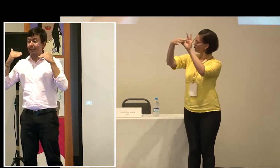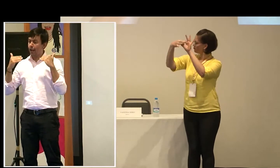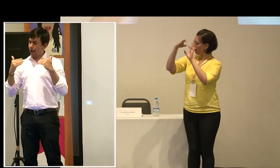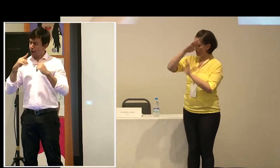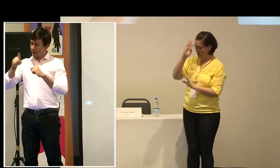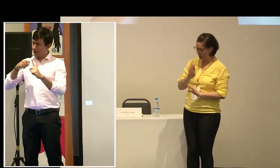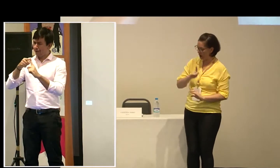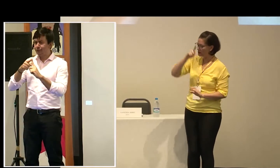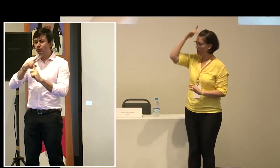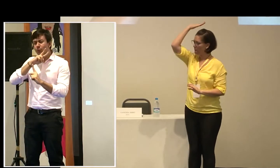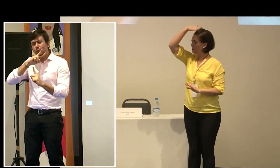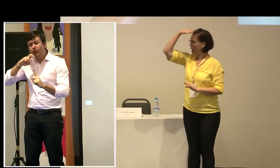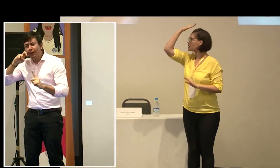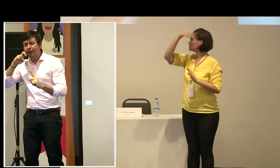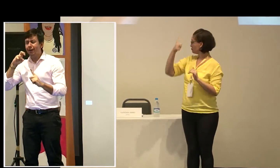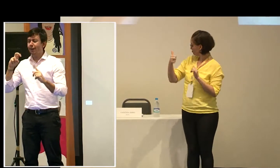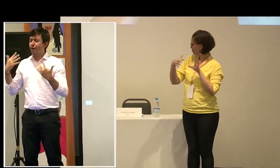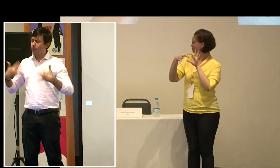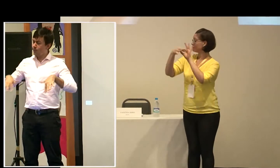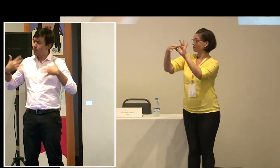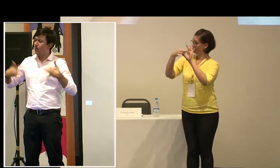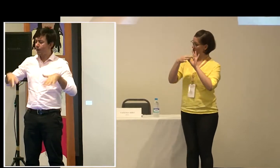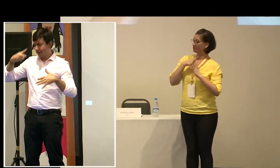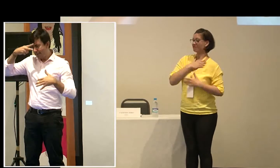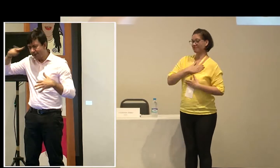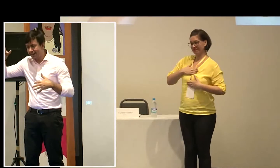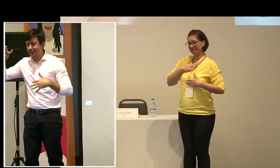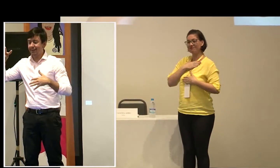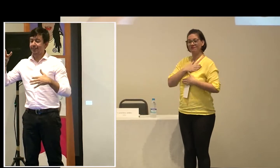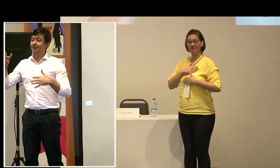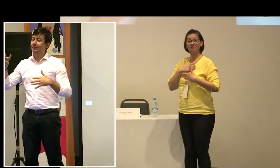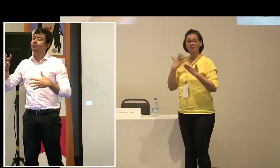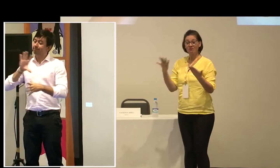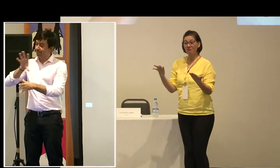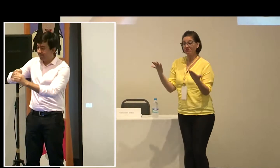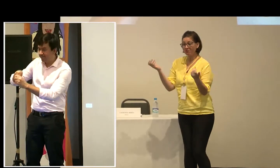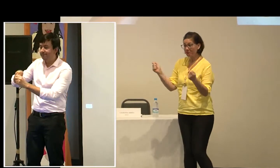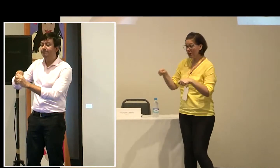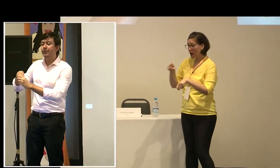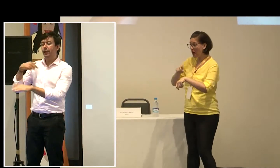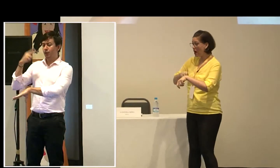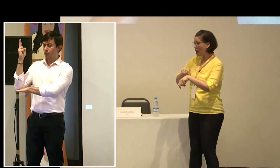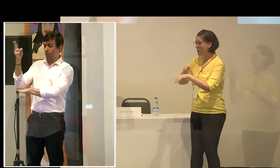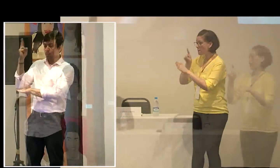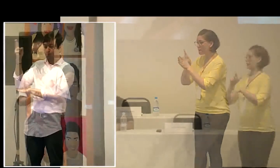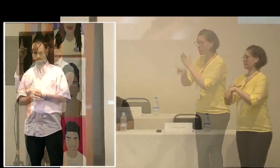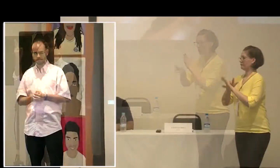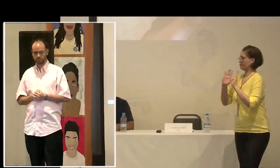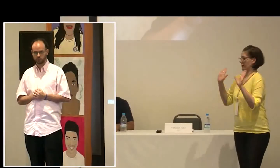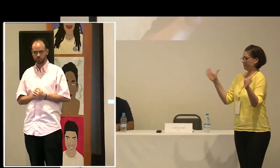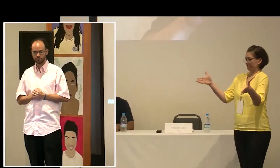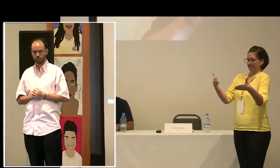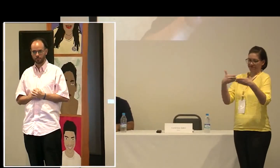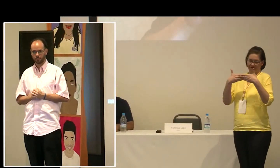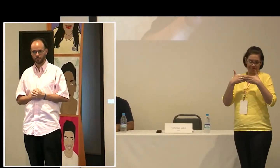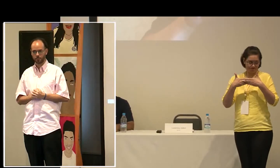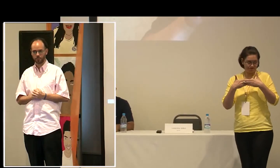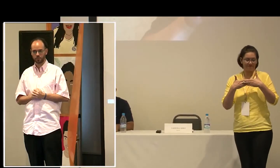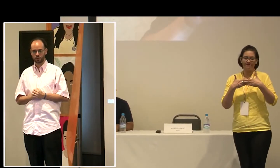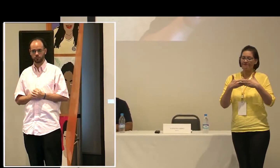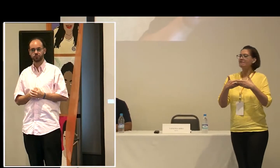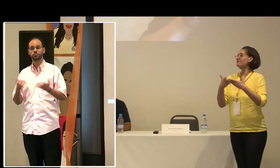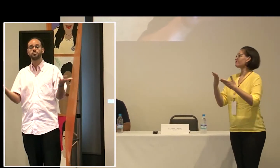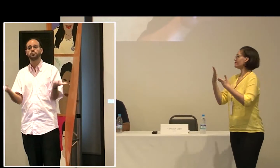ver que a história do México está um pouco atrelada à história aqui do Brasil, porque o E fundou. É